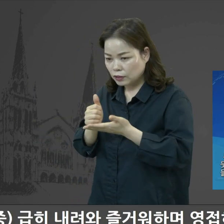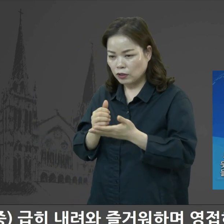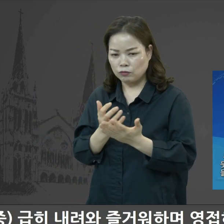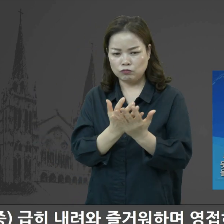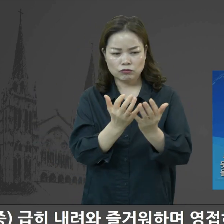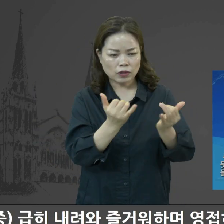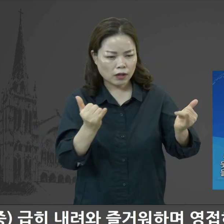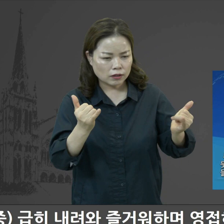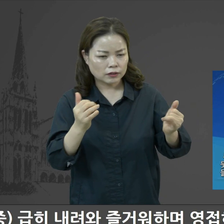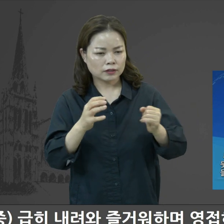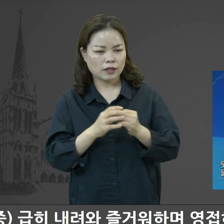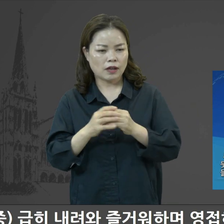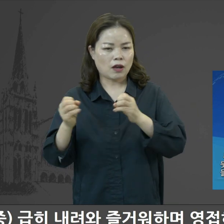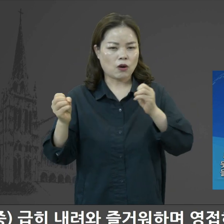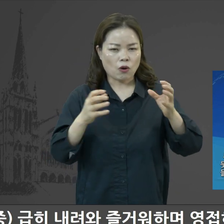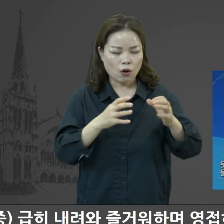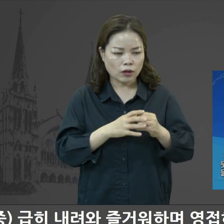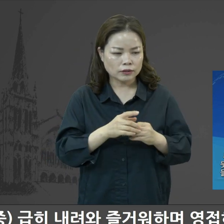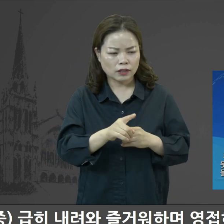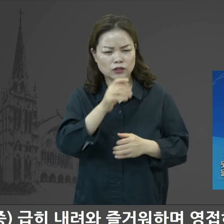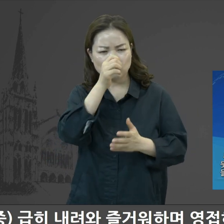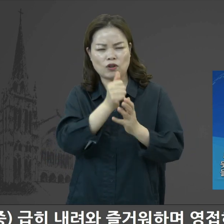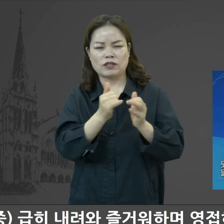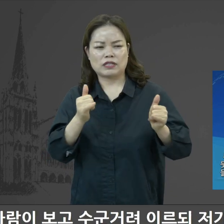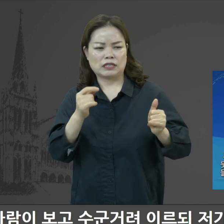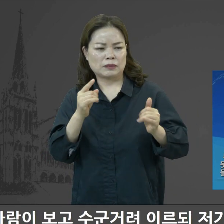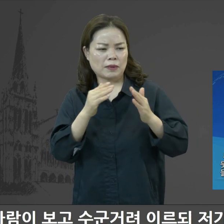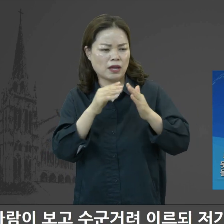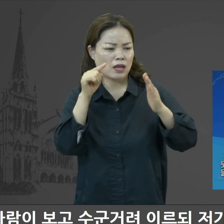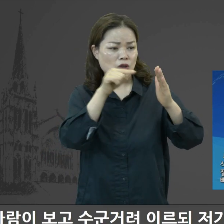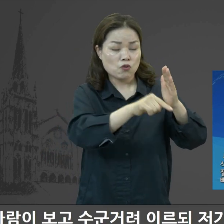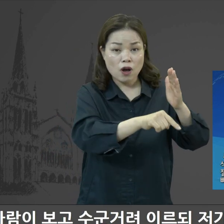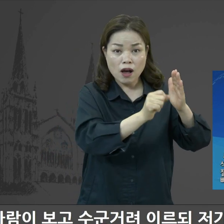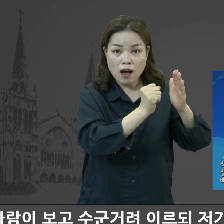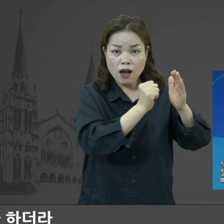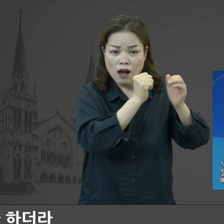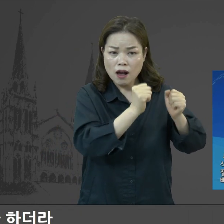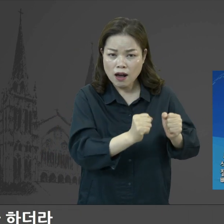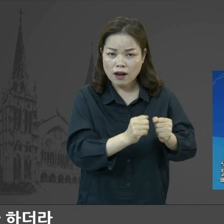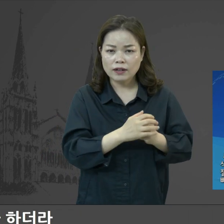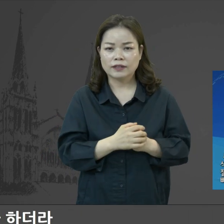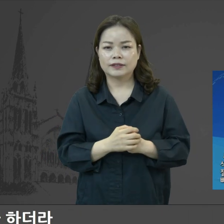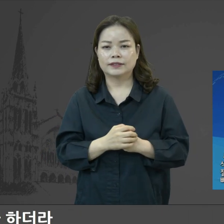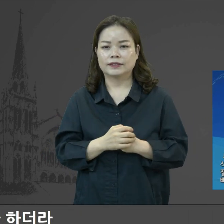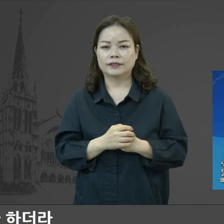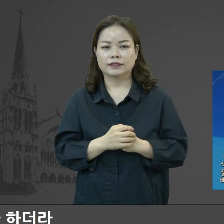뭇사람이 보고 수군거려 이르되 저가 죄인의 집에 유하러 들어갔도다 하더라.